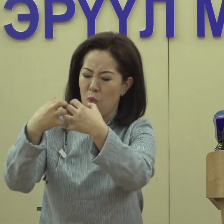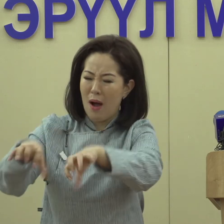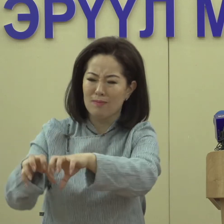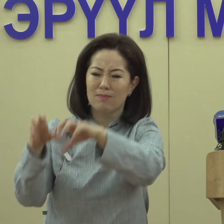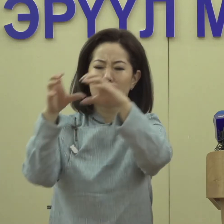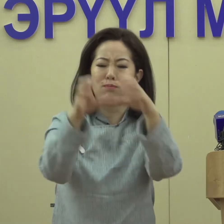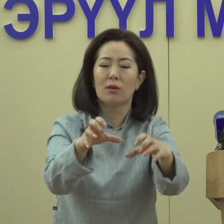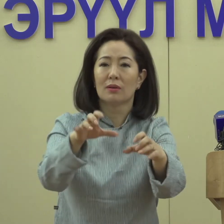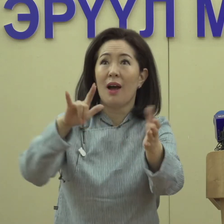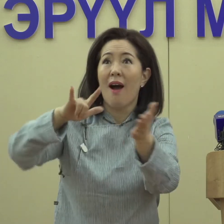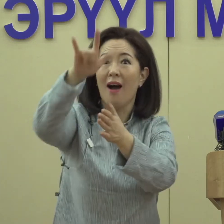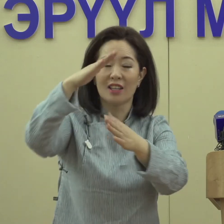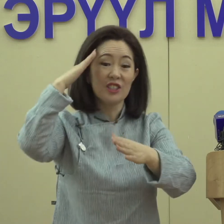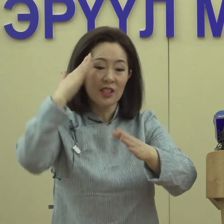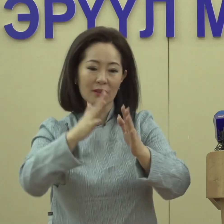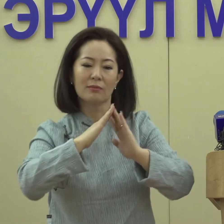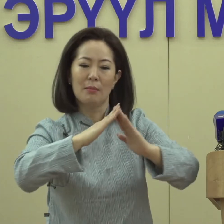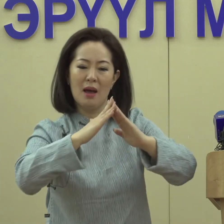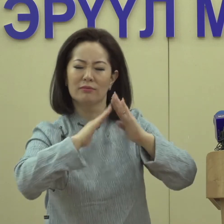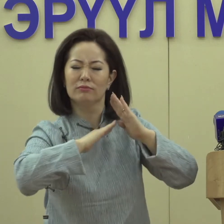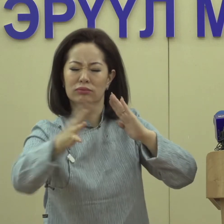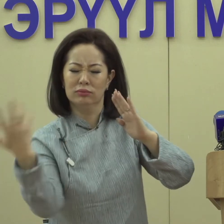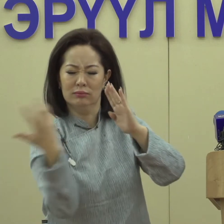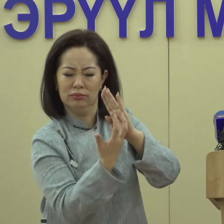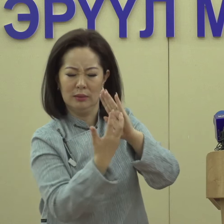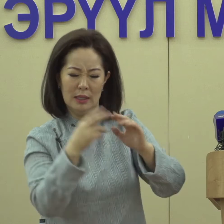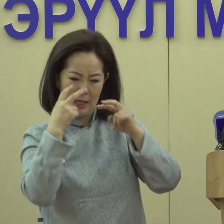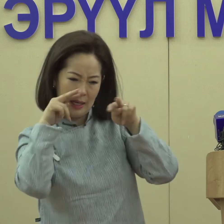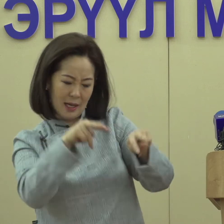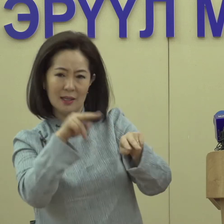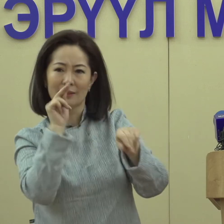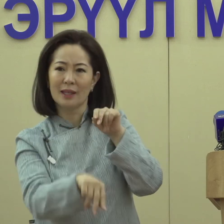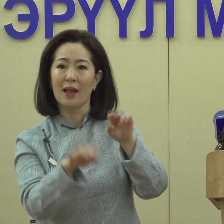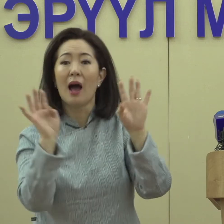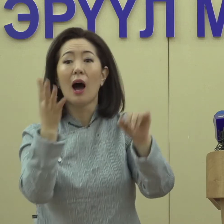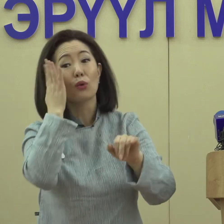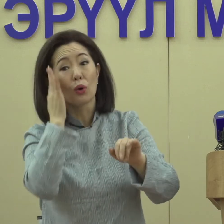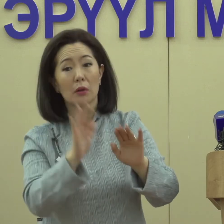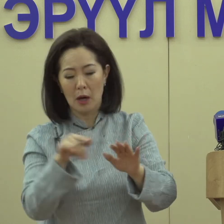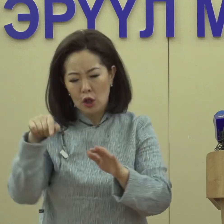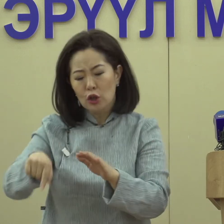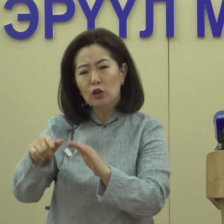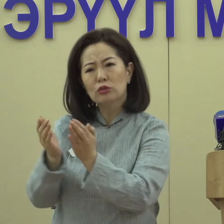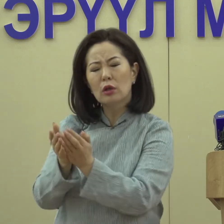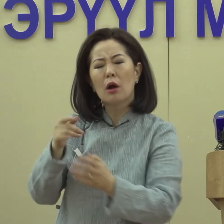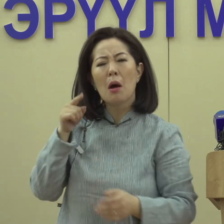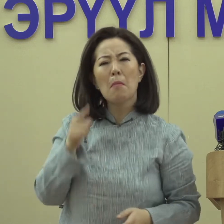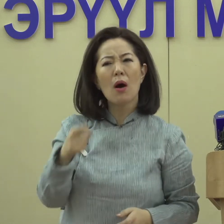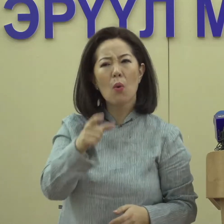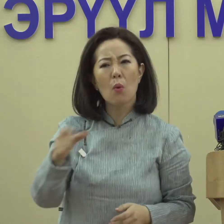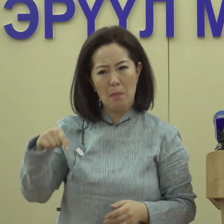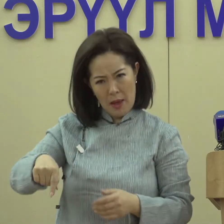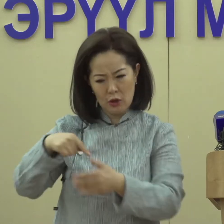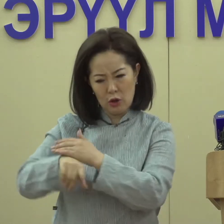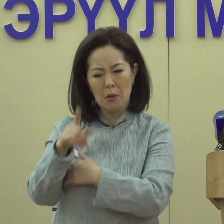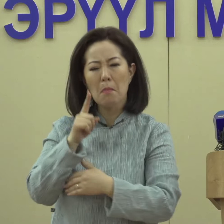14 хоногийн туршид карантинд оруулна гэсэн байна. За тус можийн оршин суугч хэл үзэж байгаа бараг 1000 орчим одоо хүмүүсүүд байгаа юм